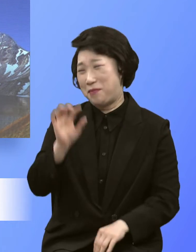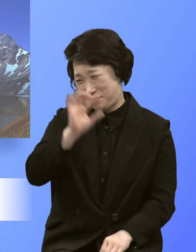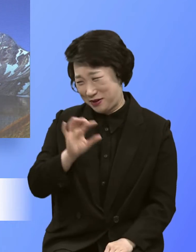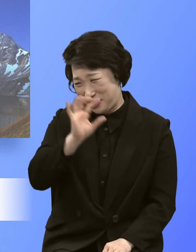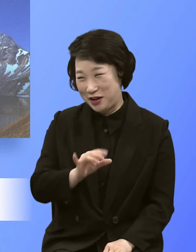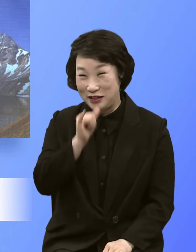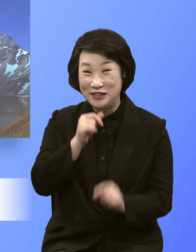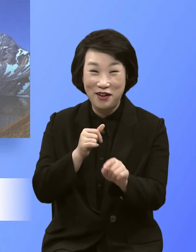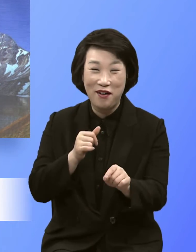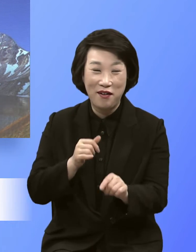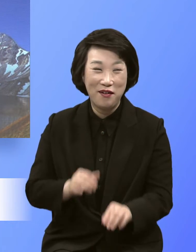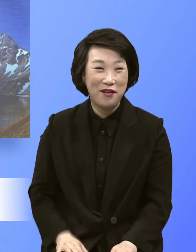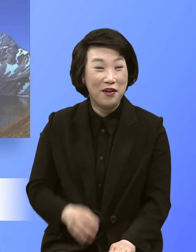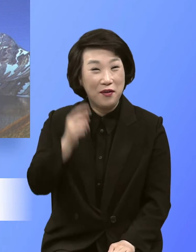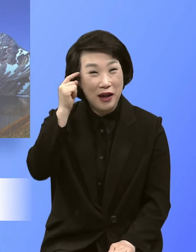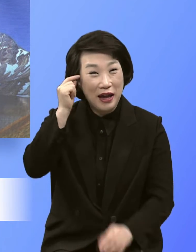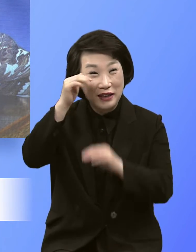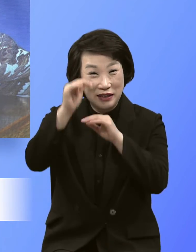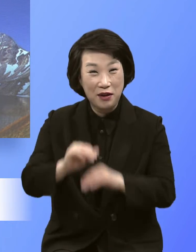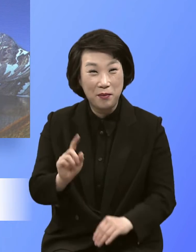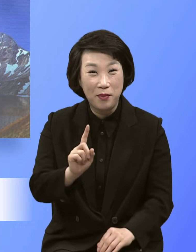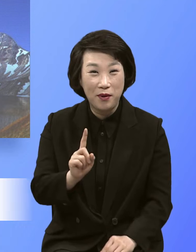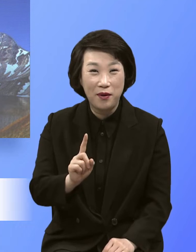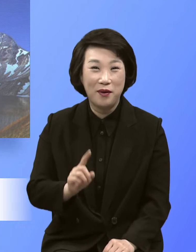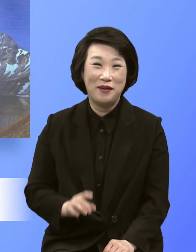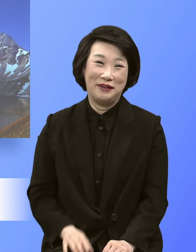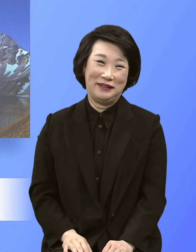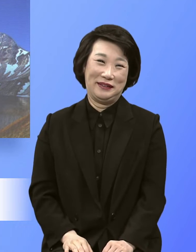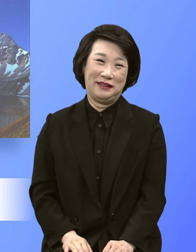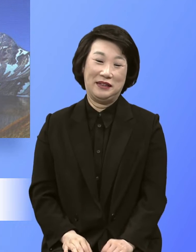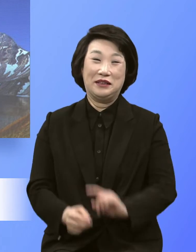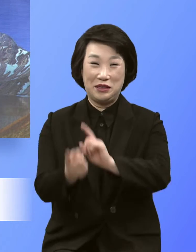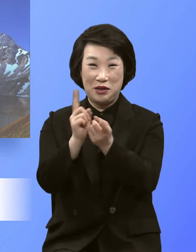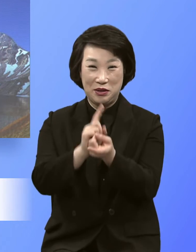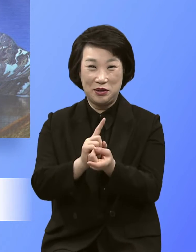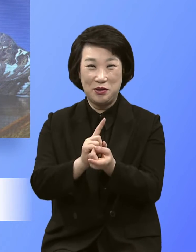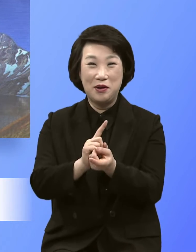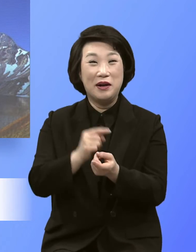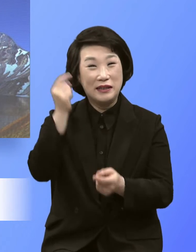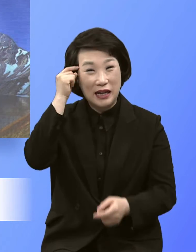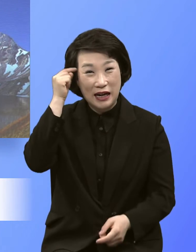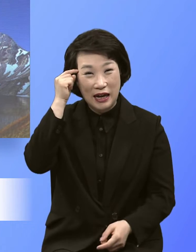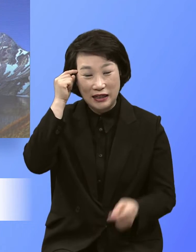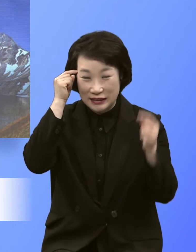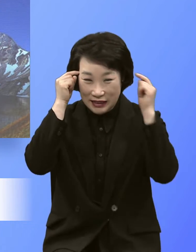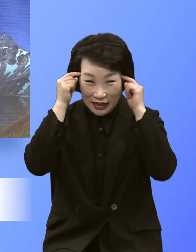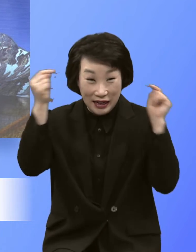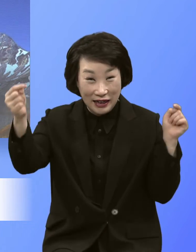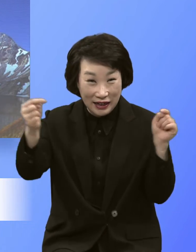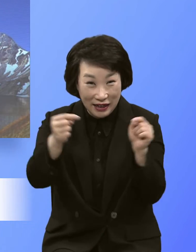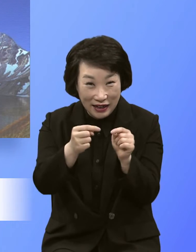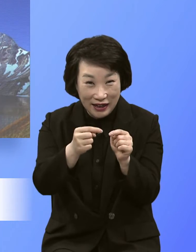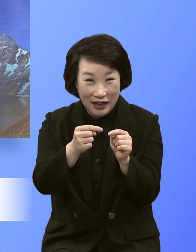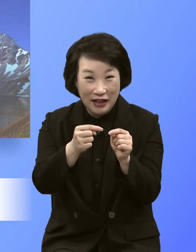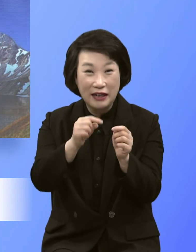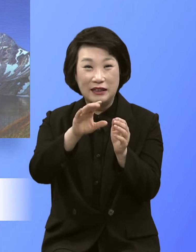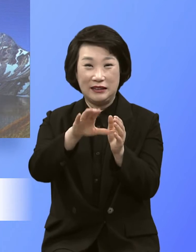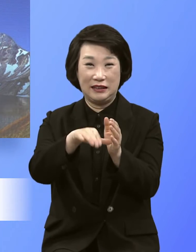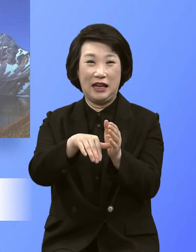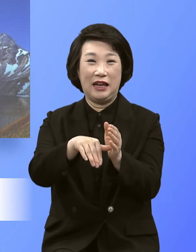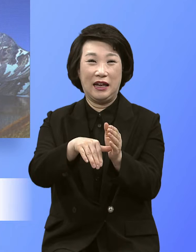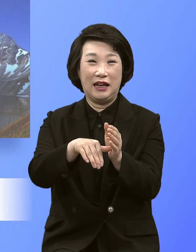이게 무슨 얘기냐? 예, 서로 생각이 같아질